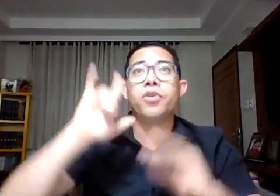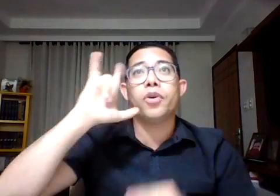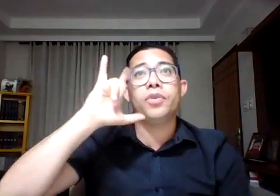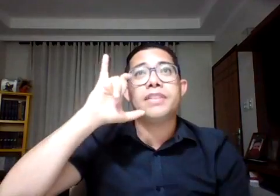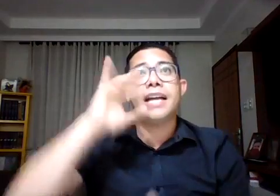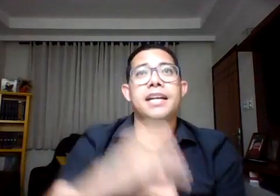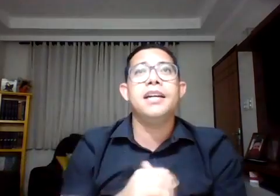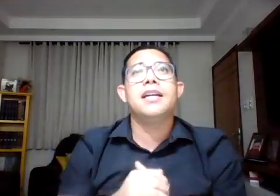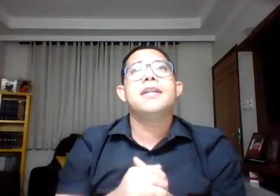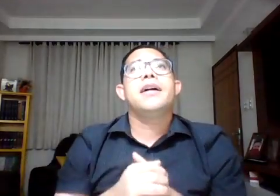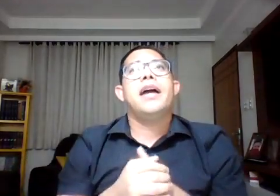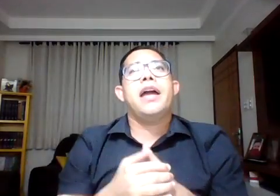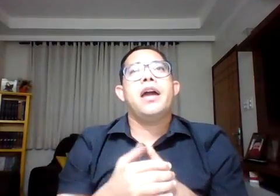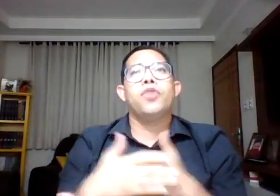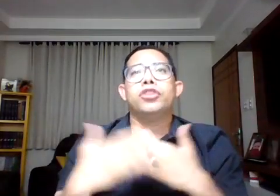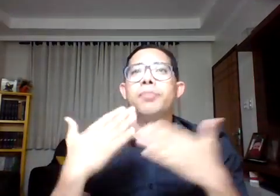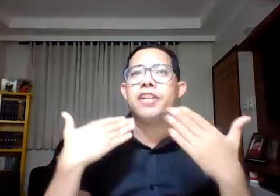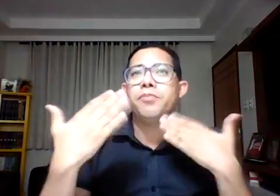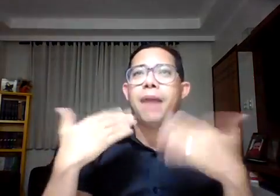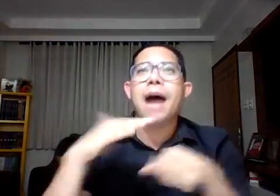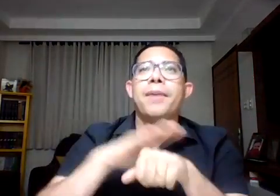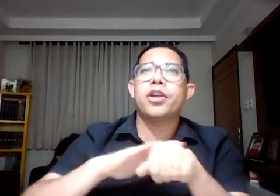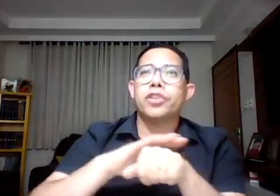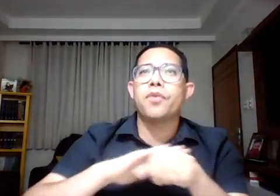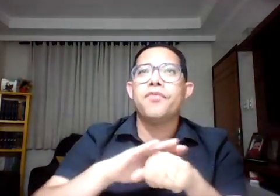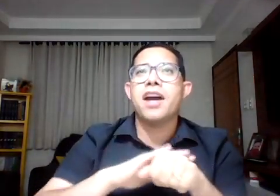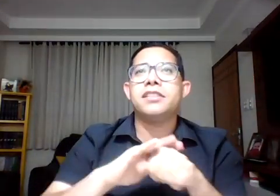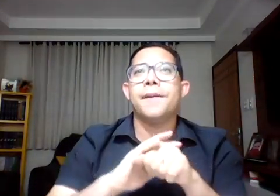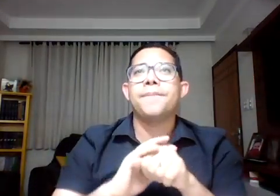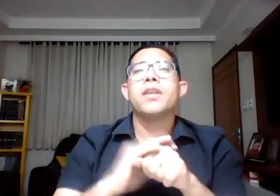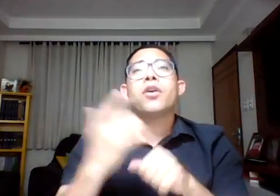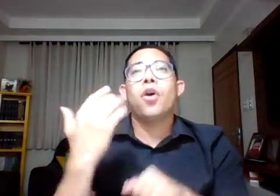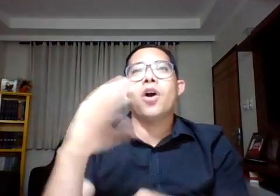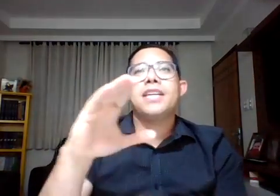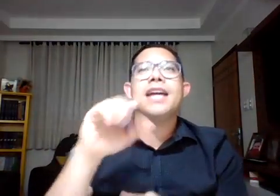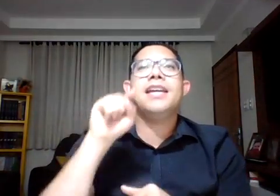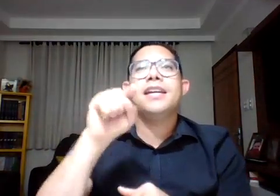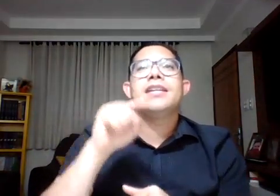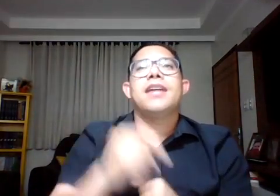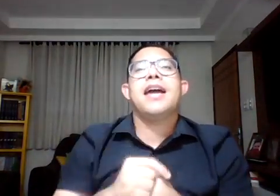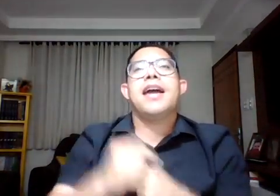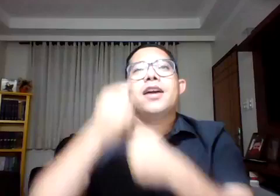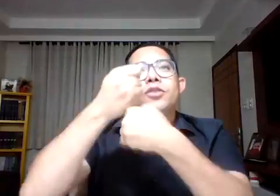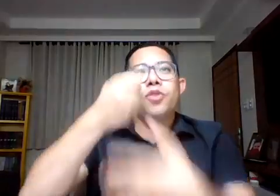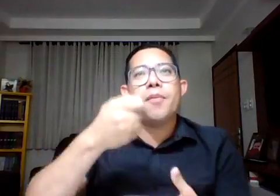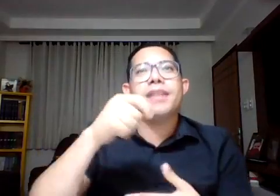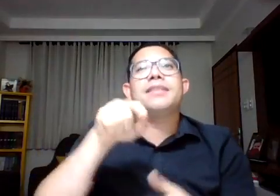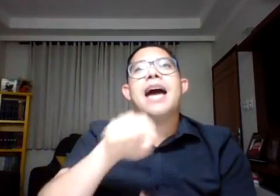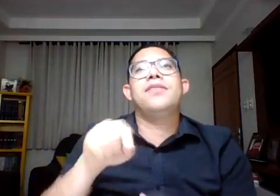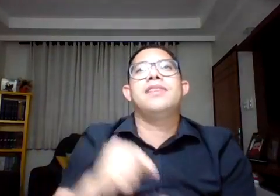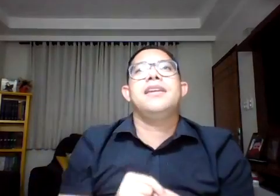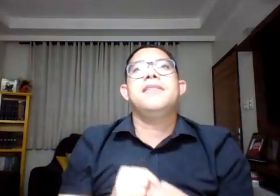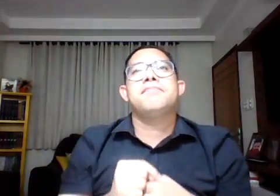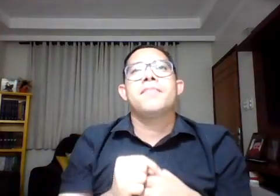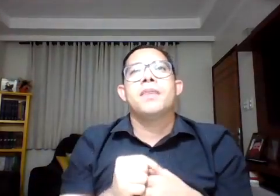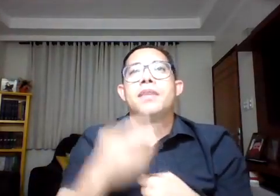ou no Instagram, o nosso bate-papo, a nossa conversa, coloque aí nos comentários aí, deixa a